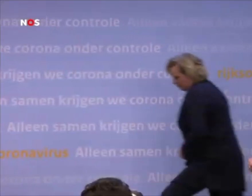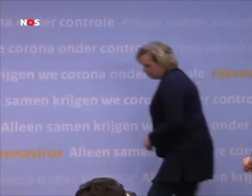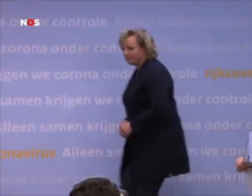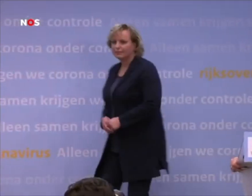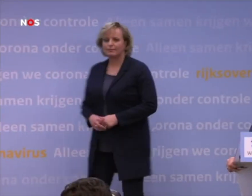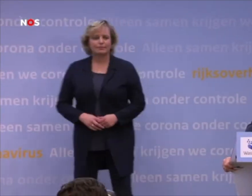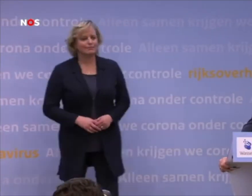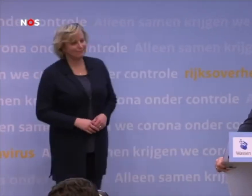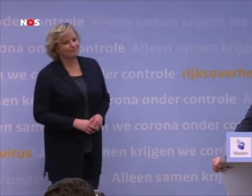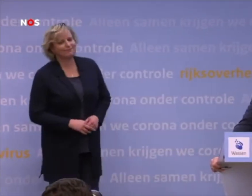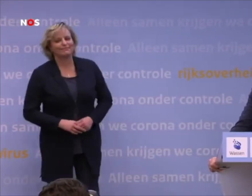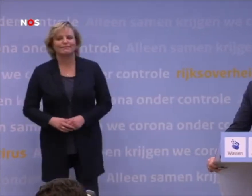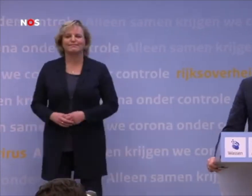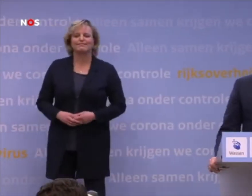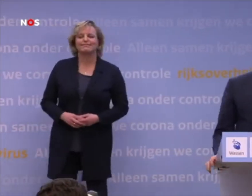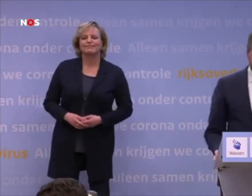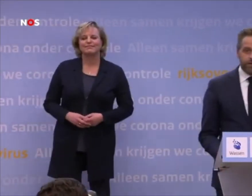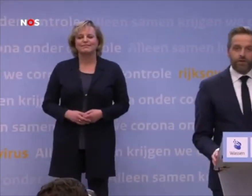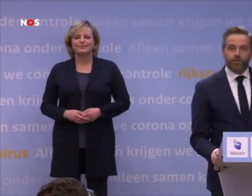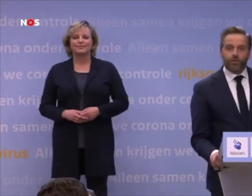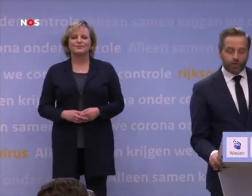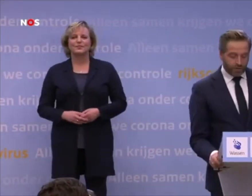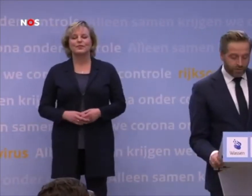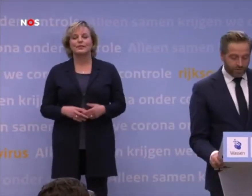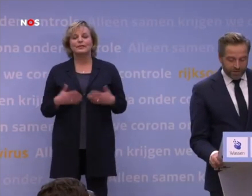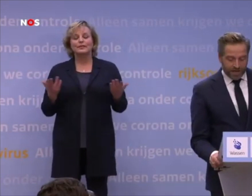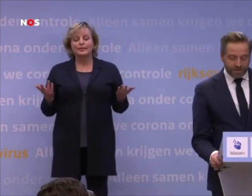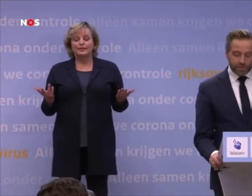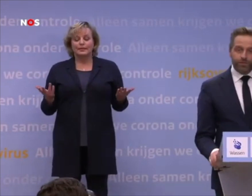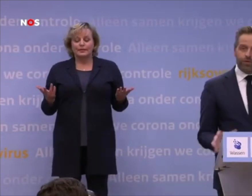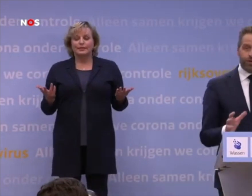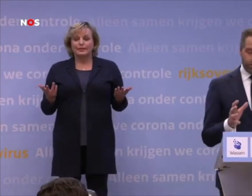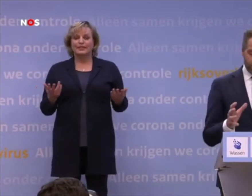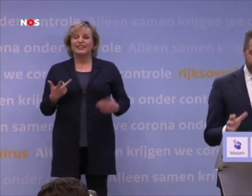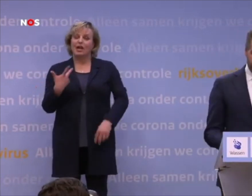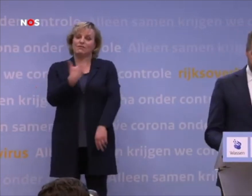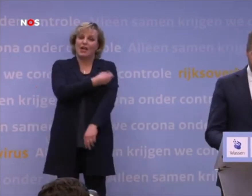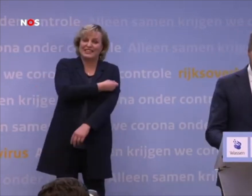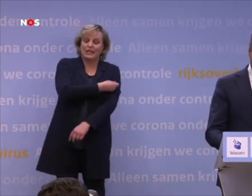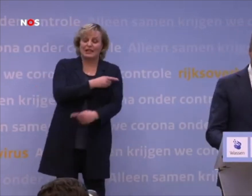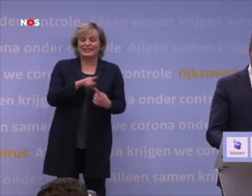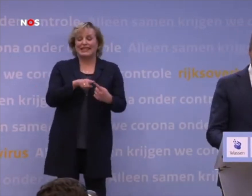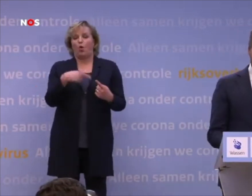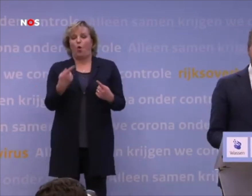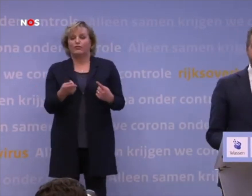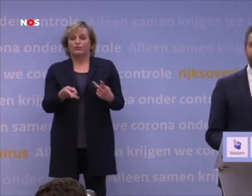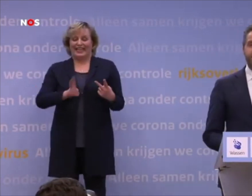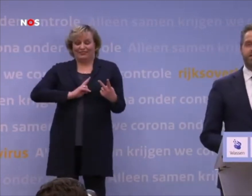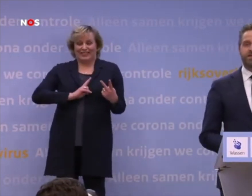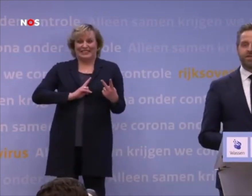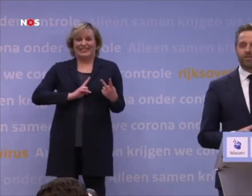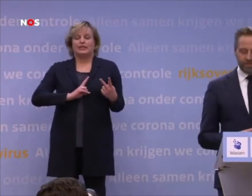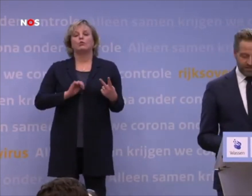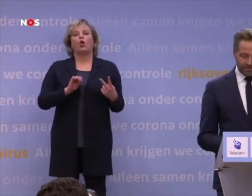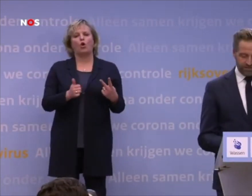Kijk eens even. Hij kijkt. Wat doe je nou, de jongen? Door vaccinatie of door een corona-infectie hebben inmiddels de meeste